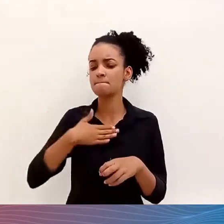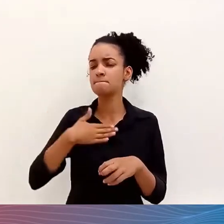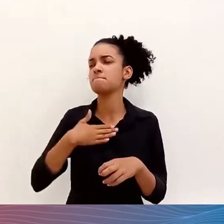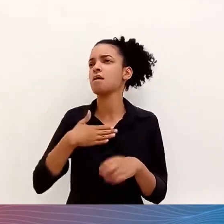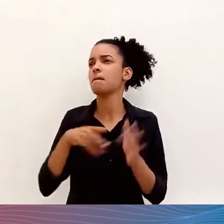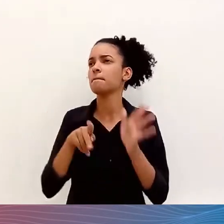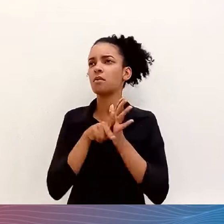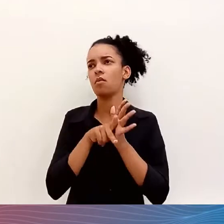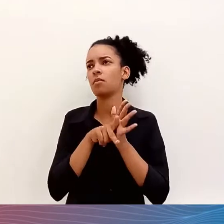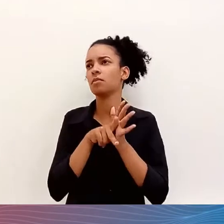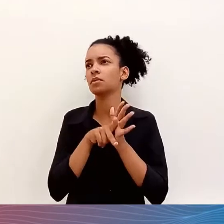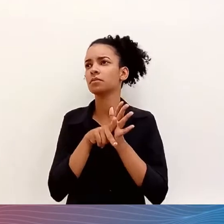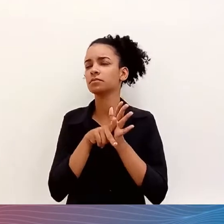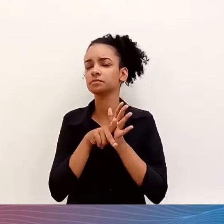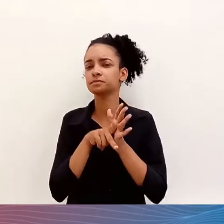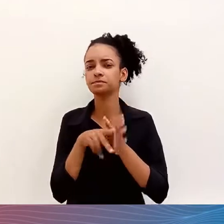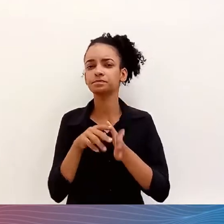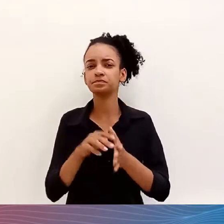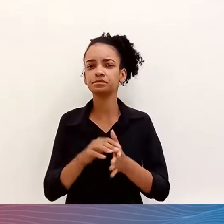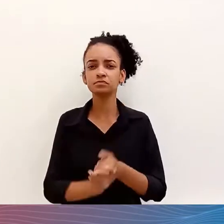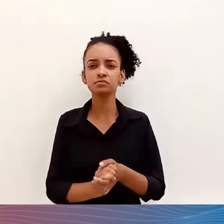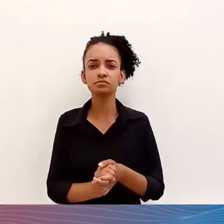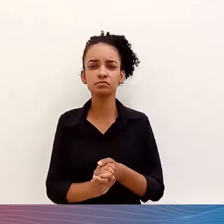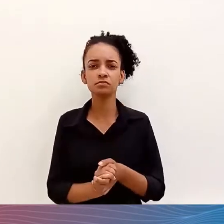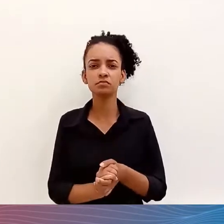Não sou dono dos meus pensamentos.